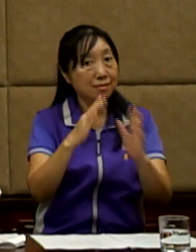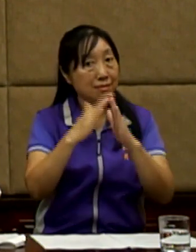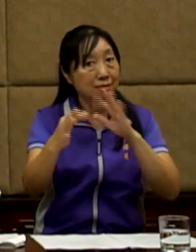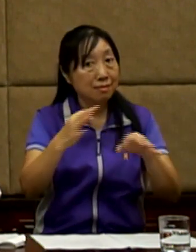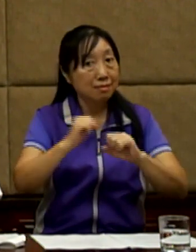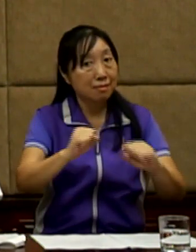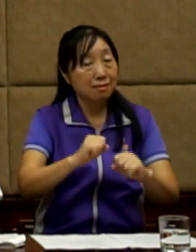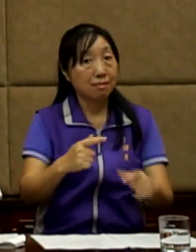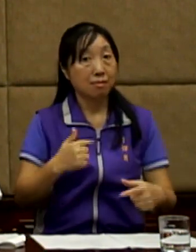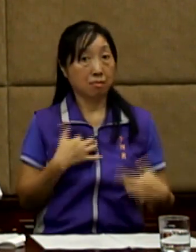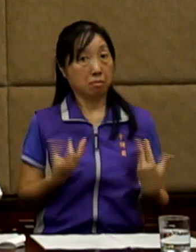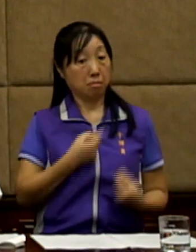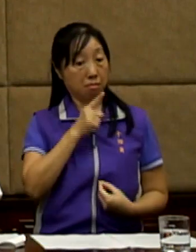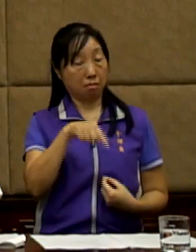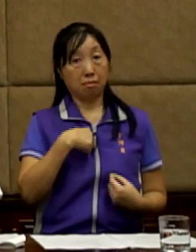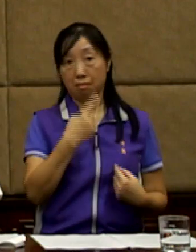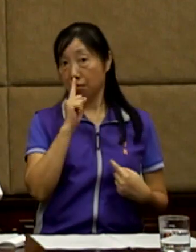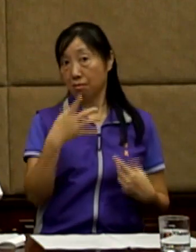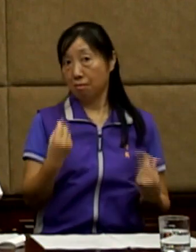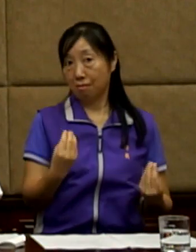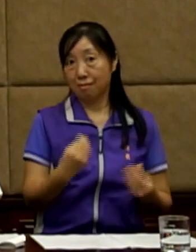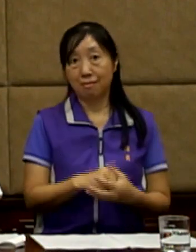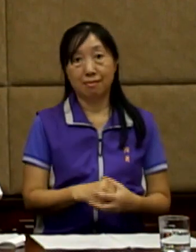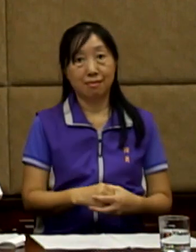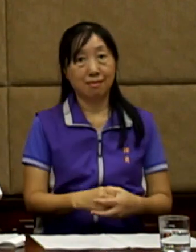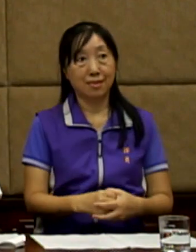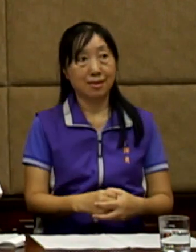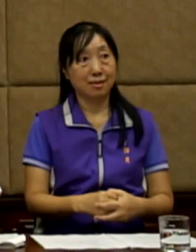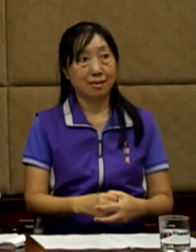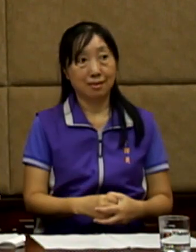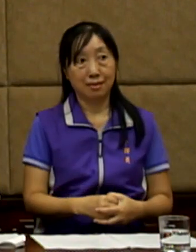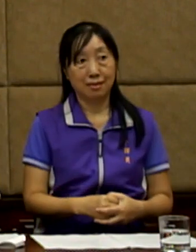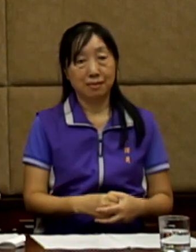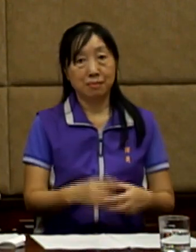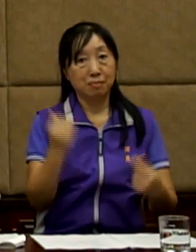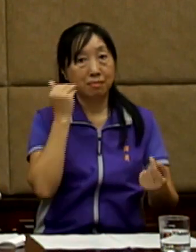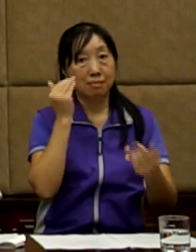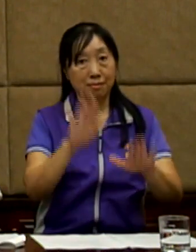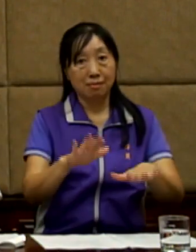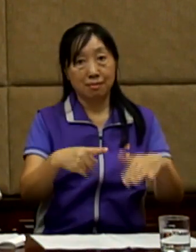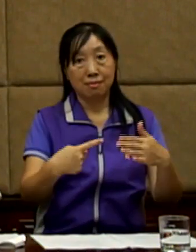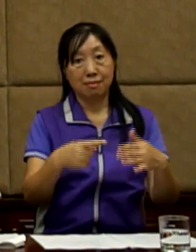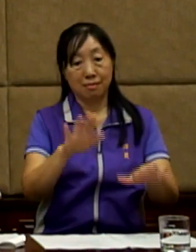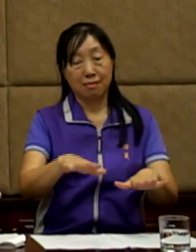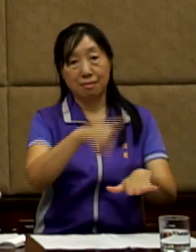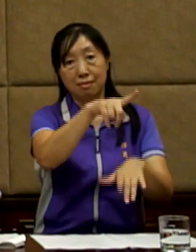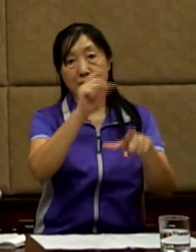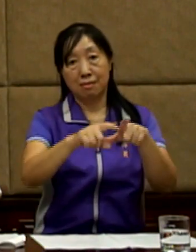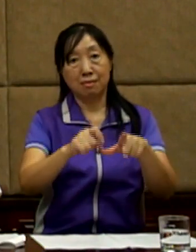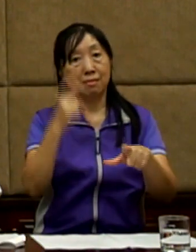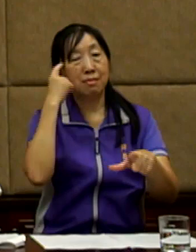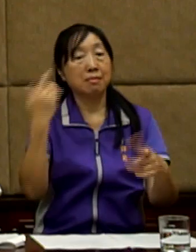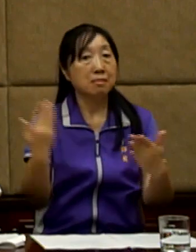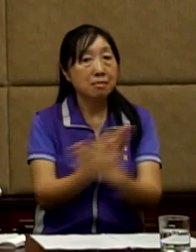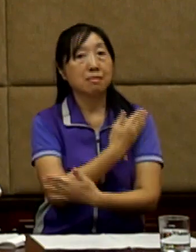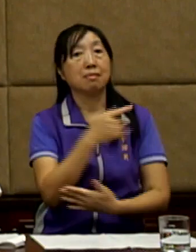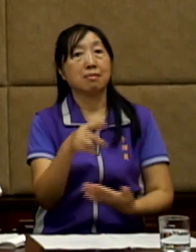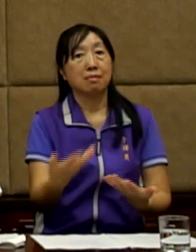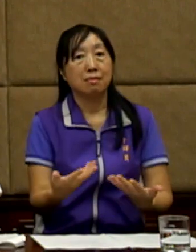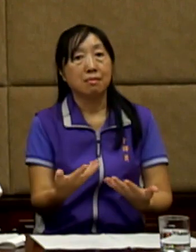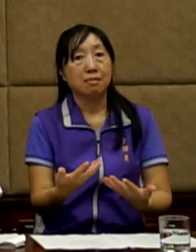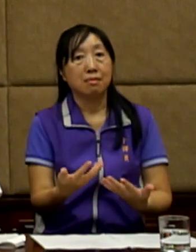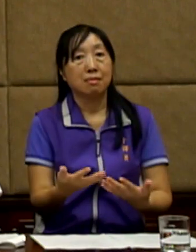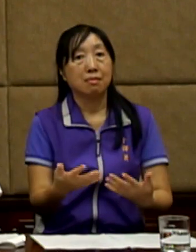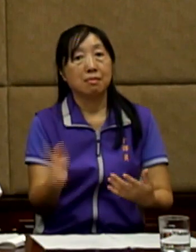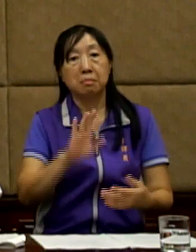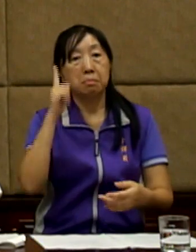我们也没有这么说。 那么，请问一下，假设这个就是今天就是纯粹这个业者，他就是要换掉这个频道，就是不要